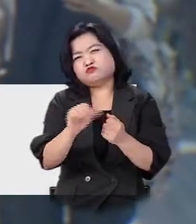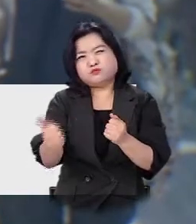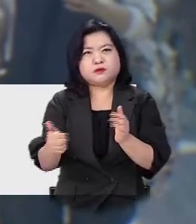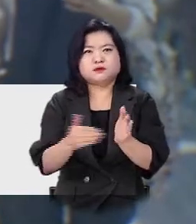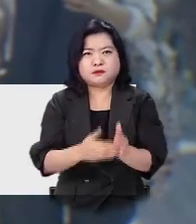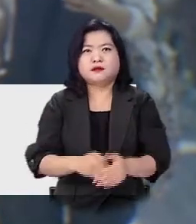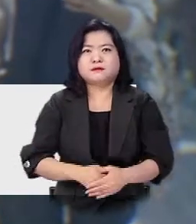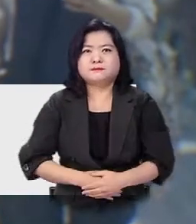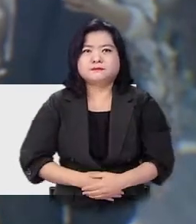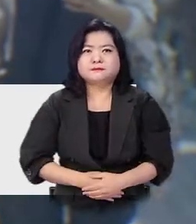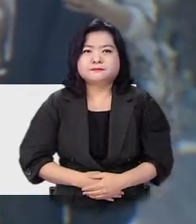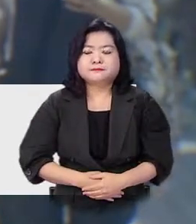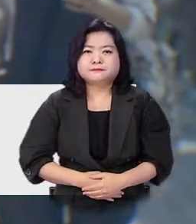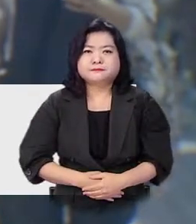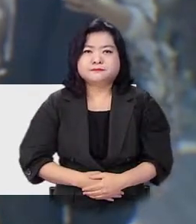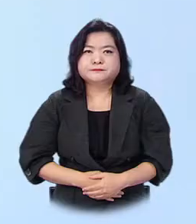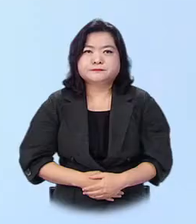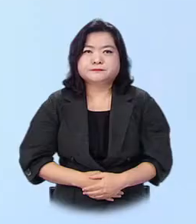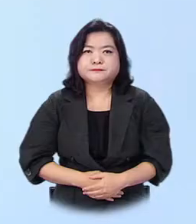정석헌 기자의 보도입니다.